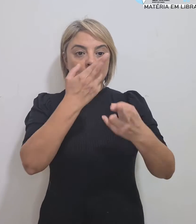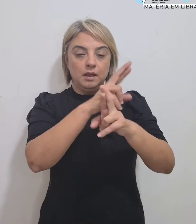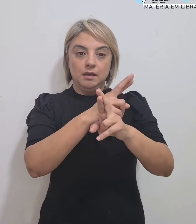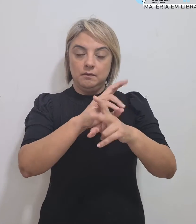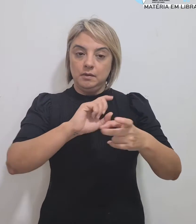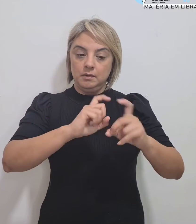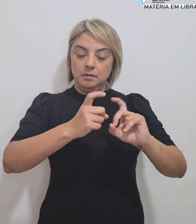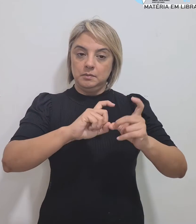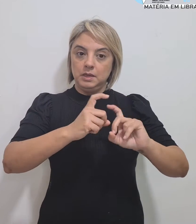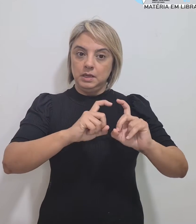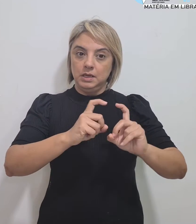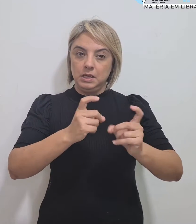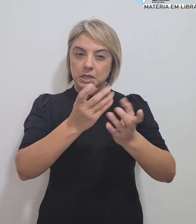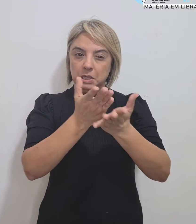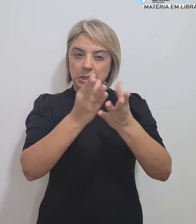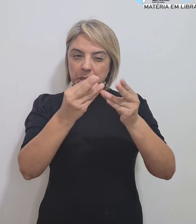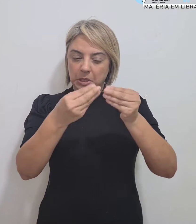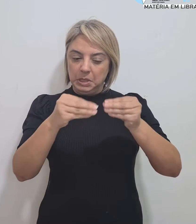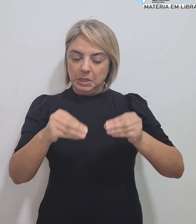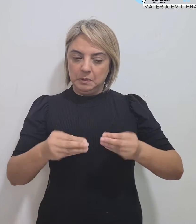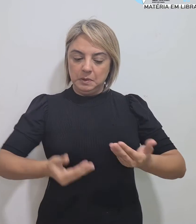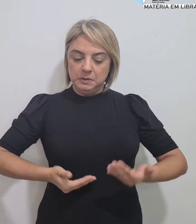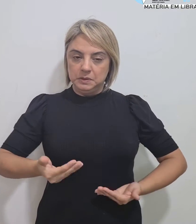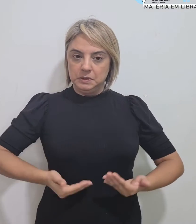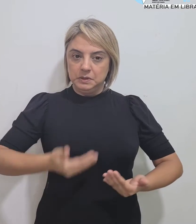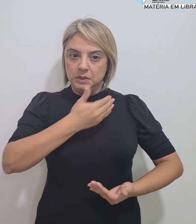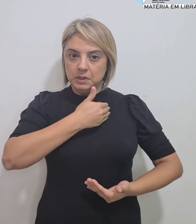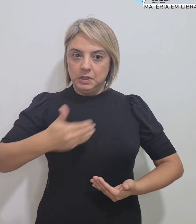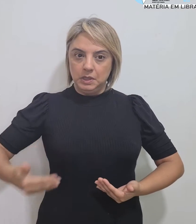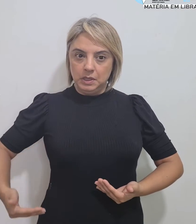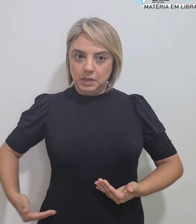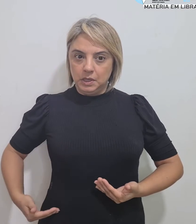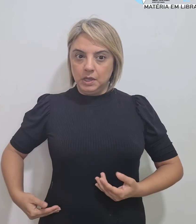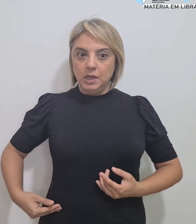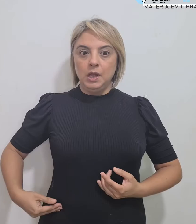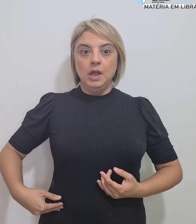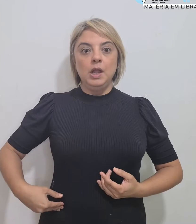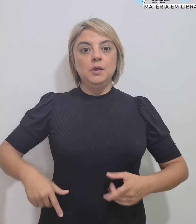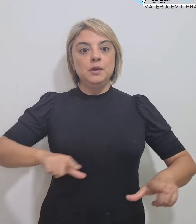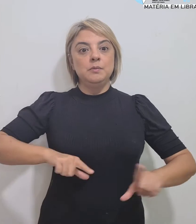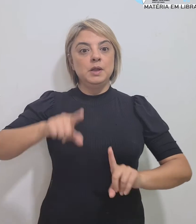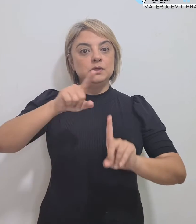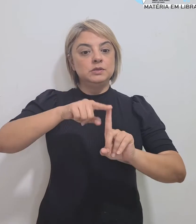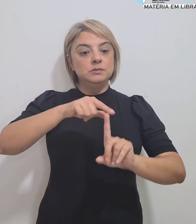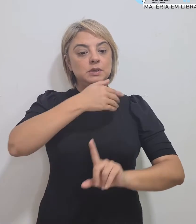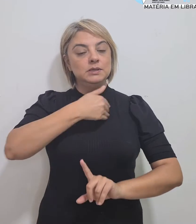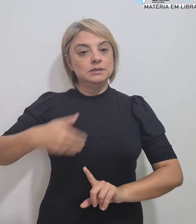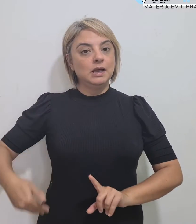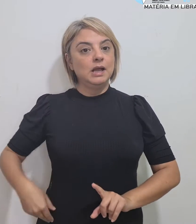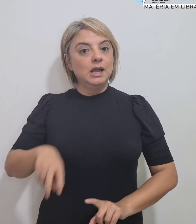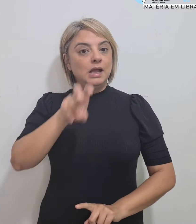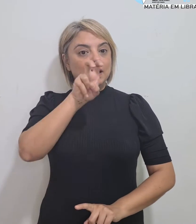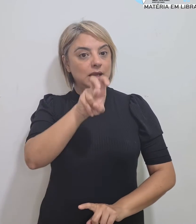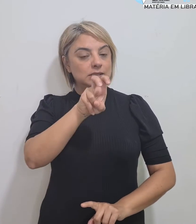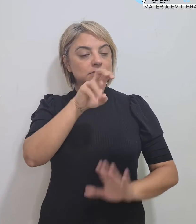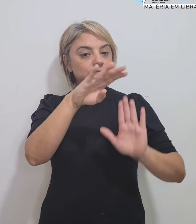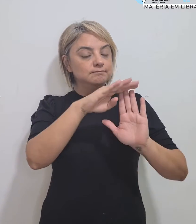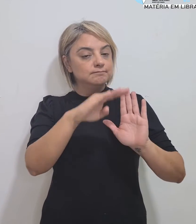Reforma administrativa, desmonte dos serviços públicos e o cargo típico de Estado. Nessa quinta edição da série